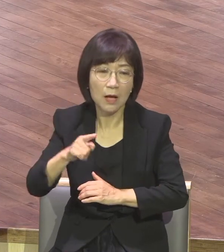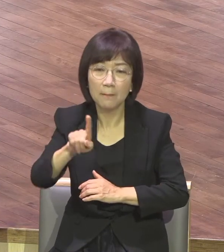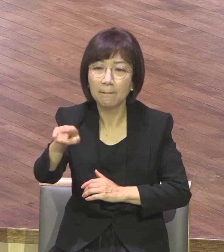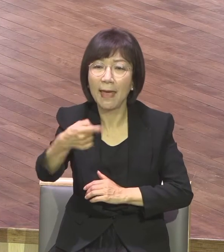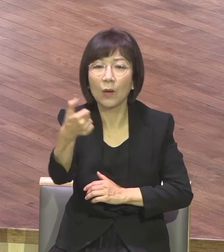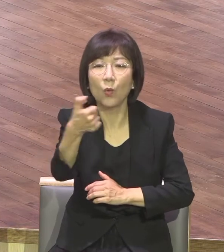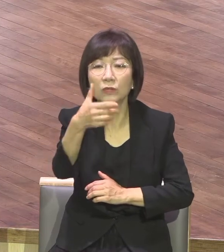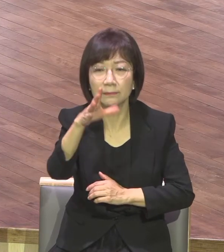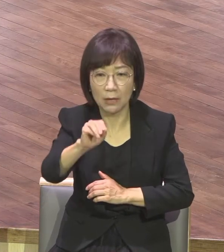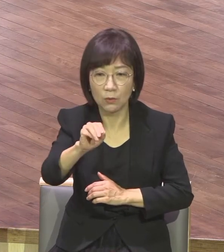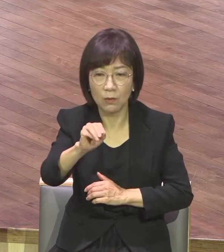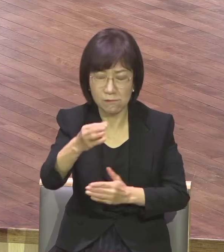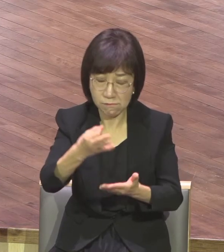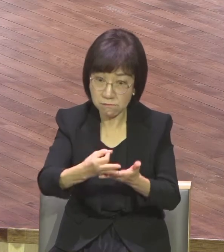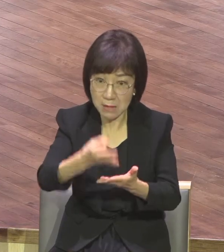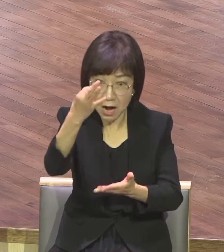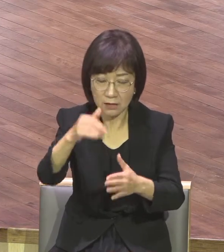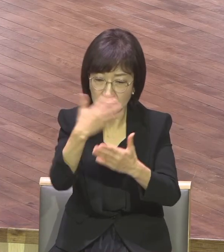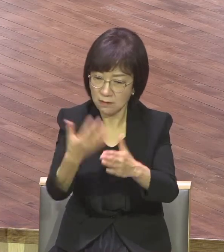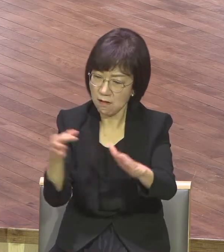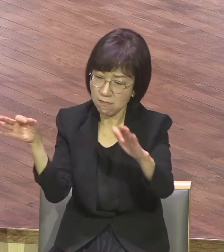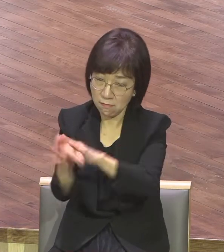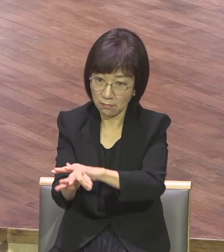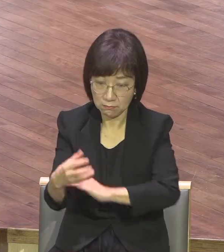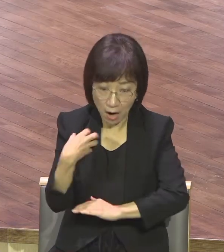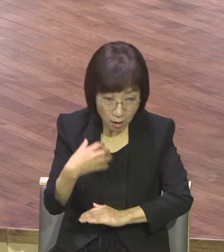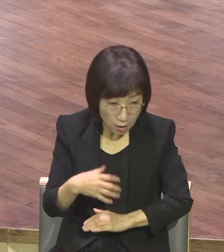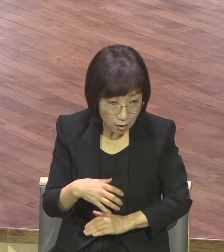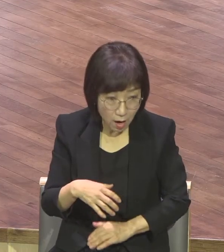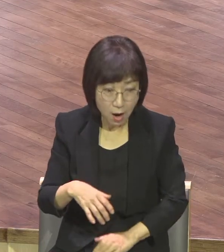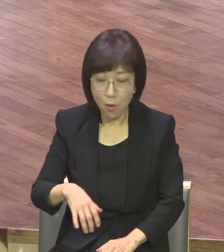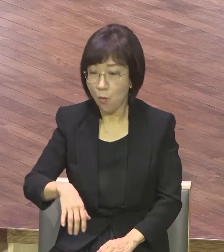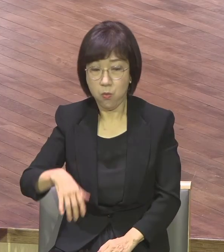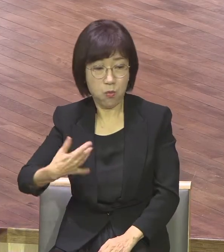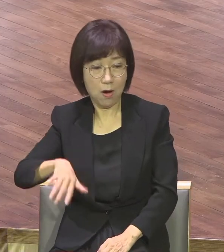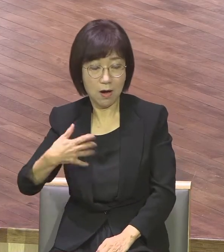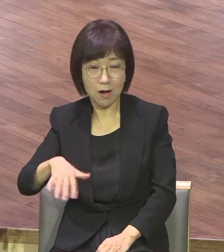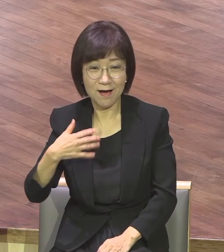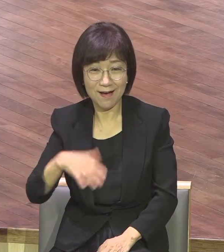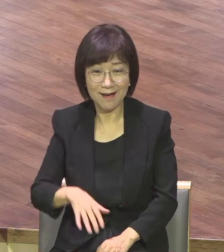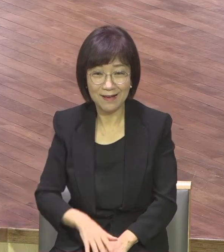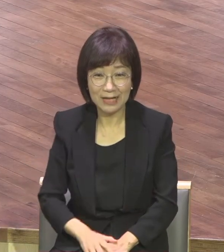원 되는 돈을 자기가 다 냈다. 뭐 덩치도 크더라고 보니까.